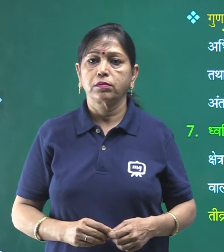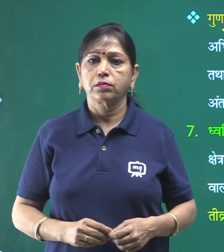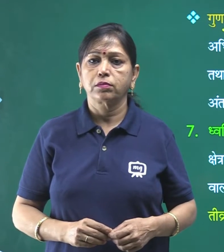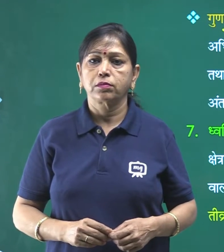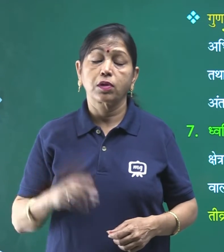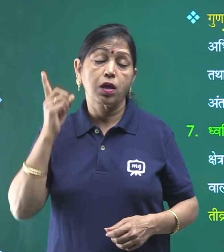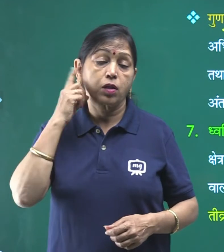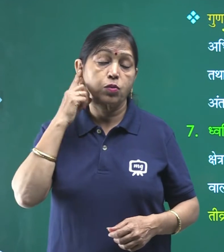ध्वनि की गुणता